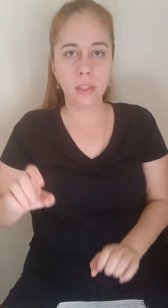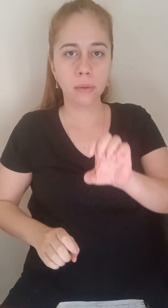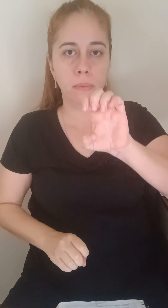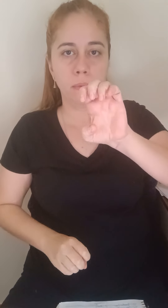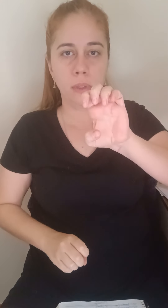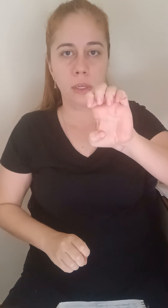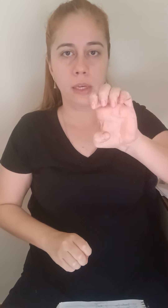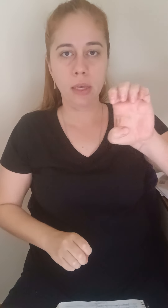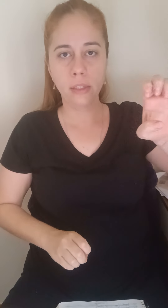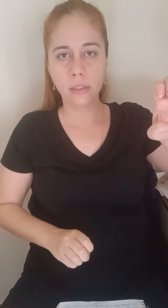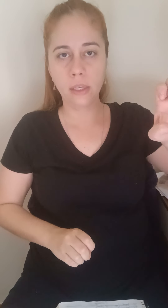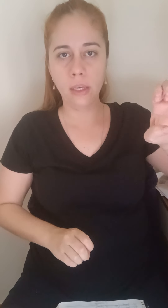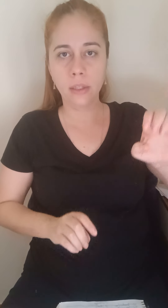direita, esquerda,